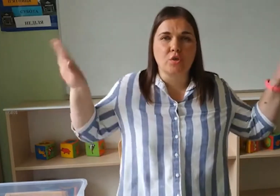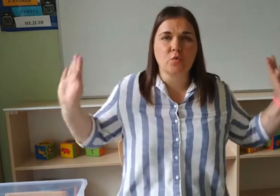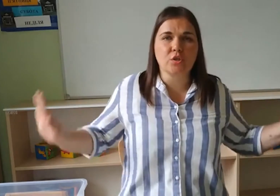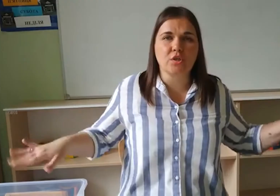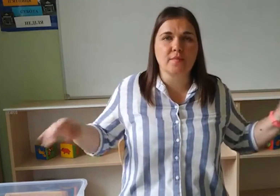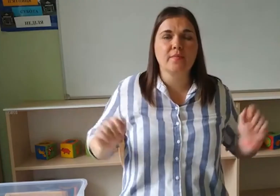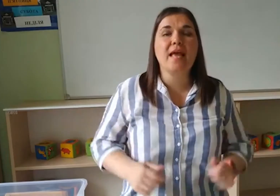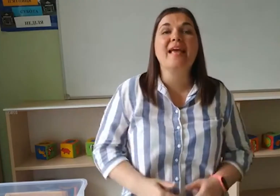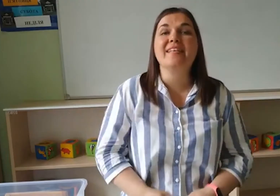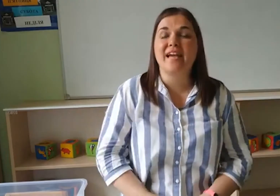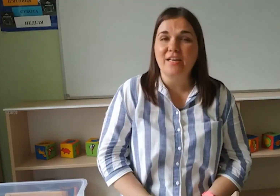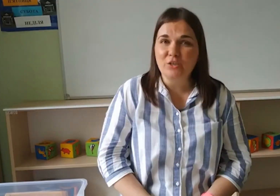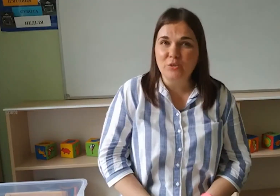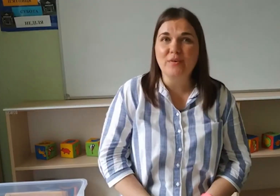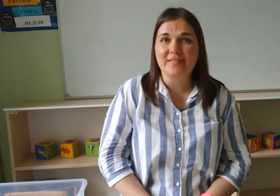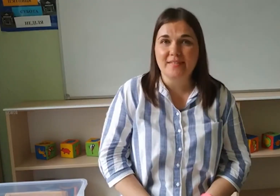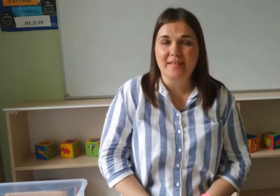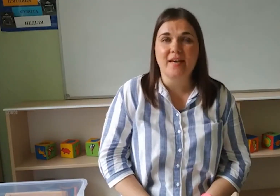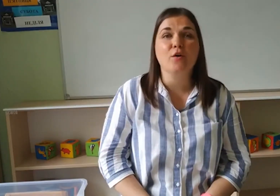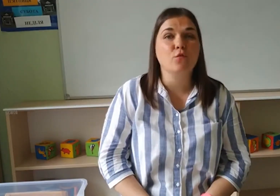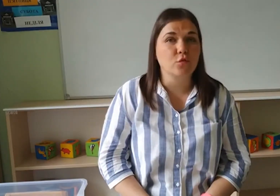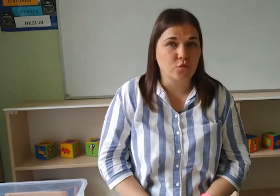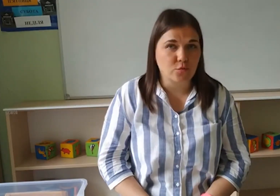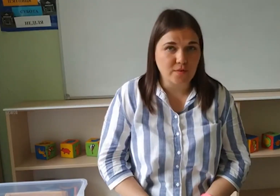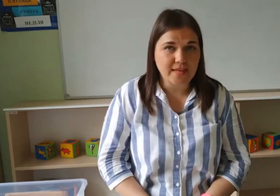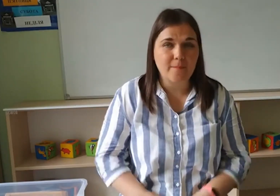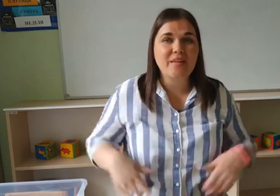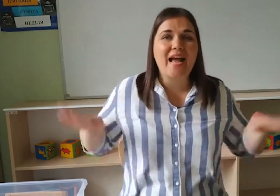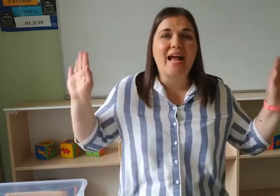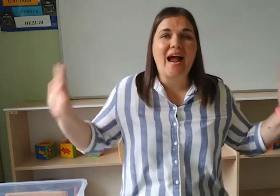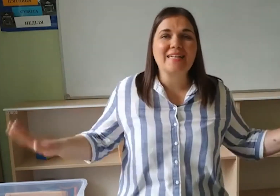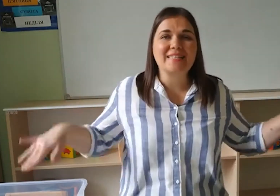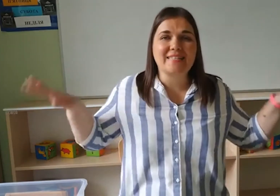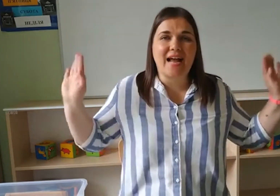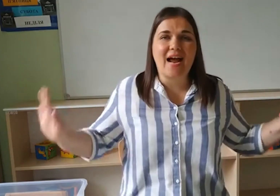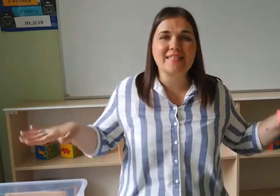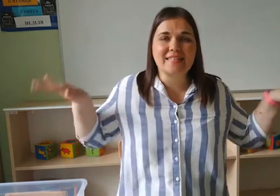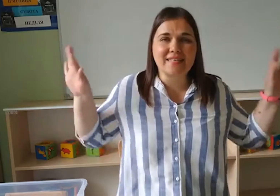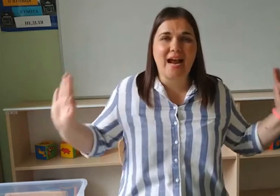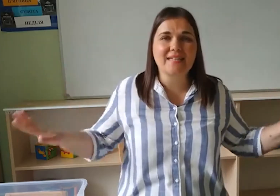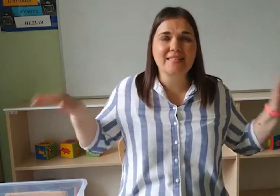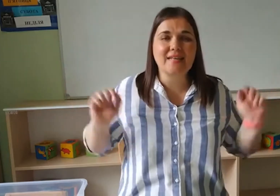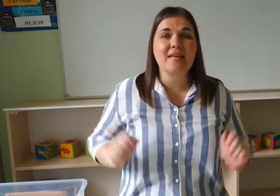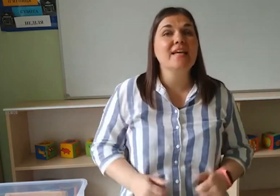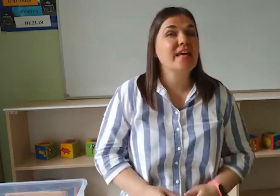ур. Якщо це ворона – кар, кар, кар. Якщо